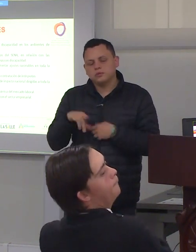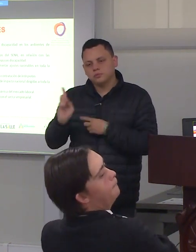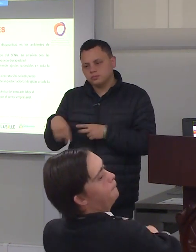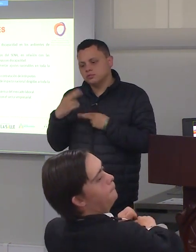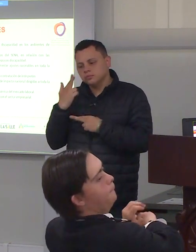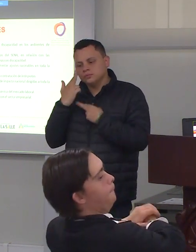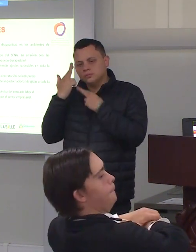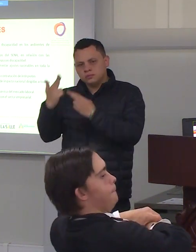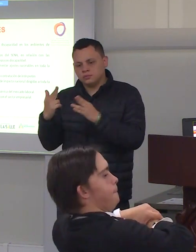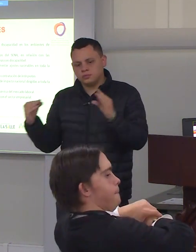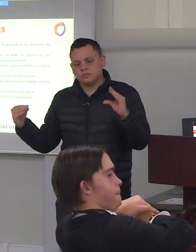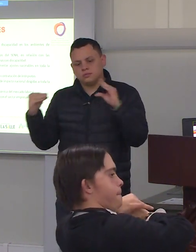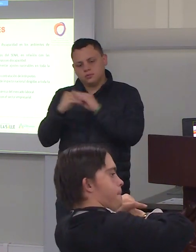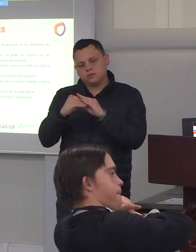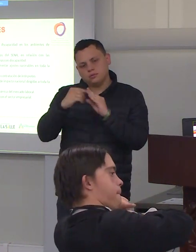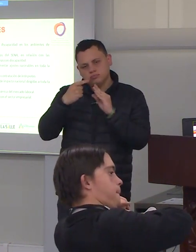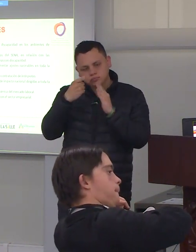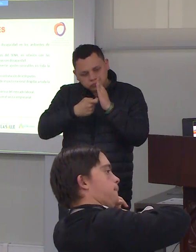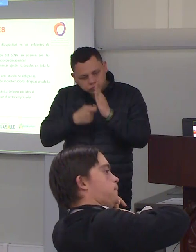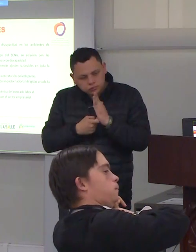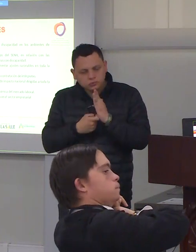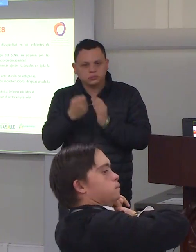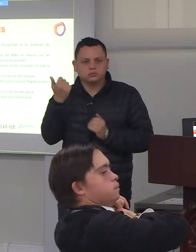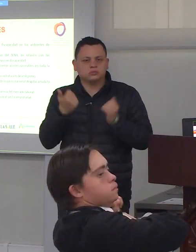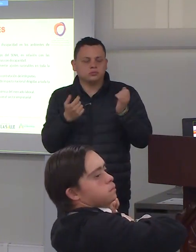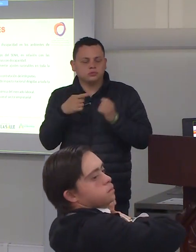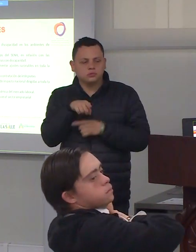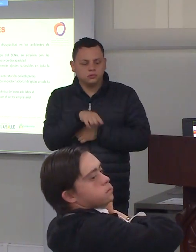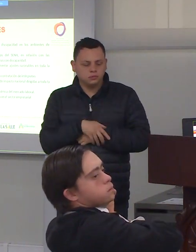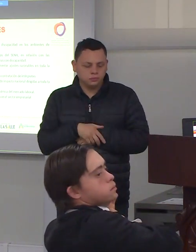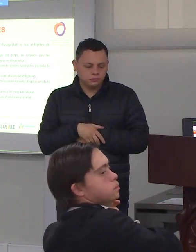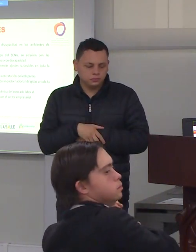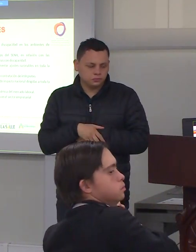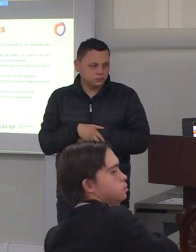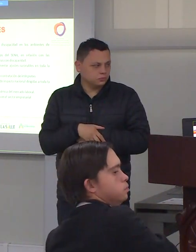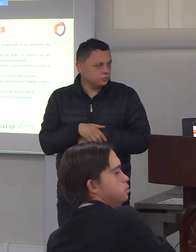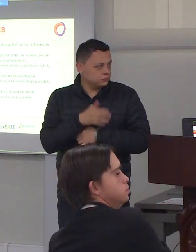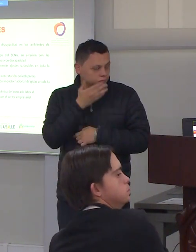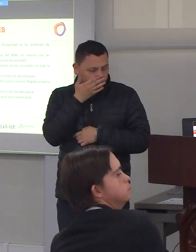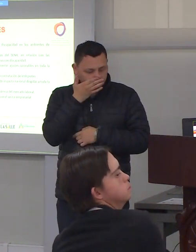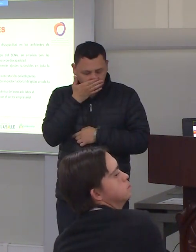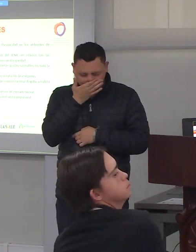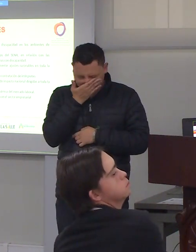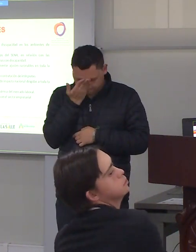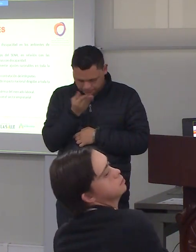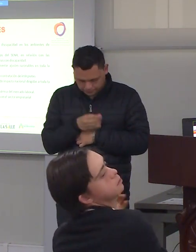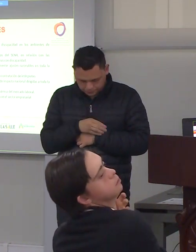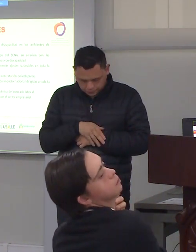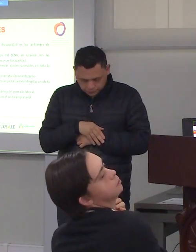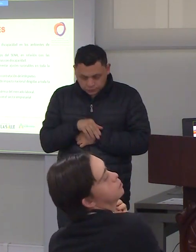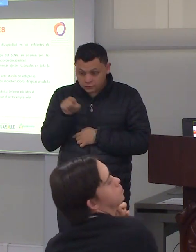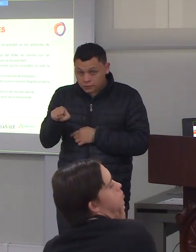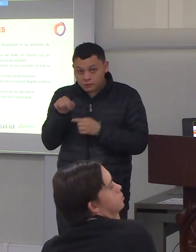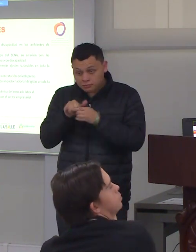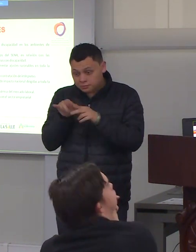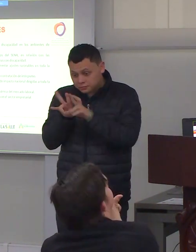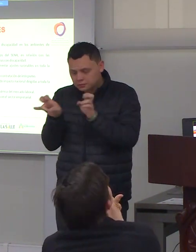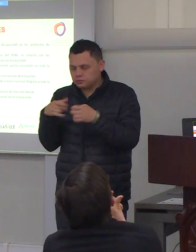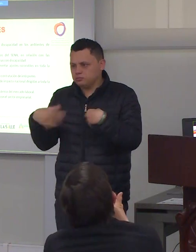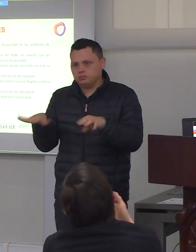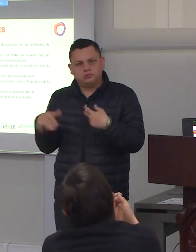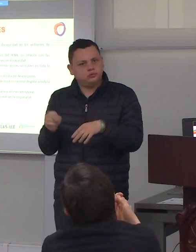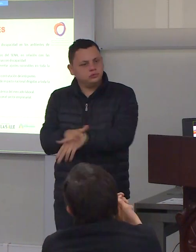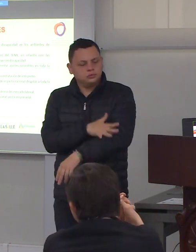necesidad de implementar ajustes razonables. Una de las cosas que ha sido muy significativa, pues es esta, porque